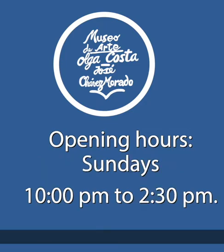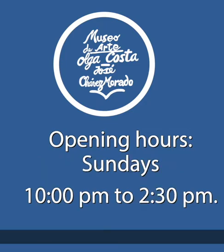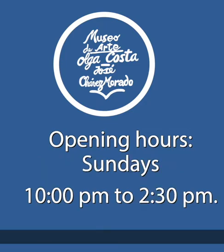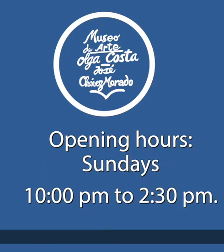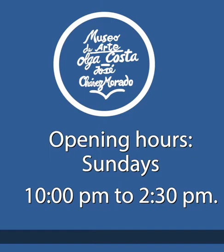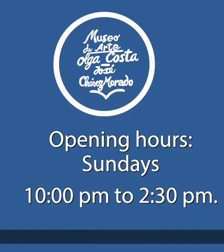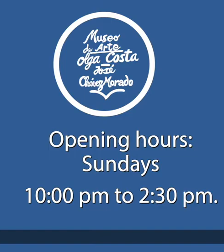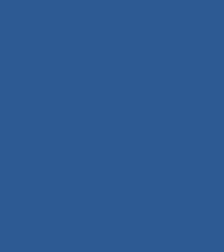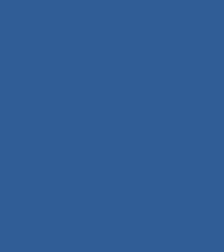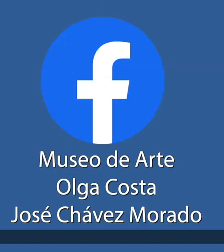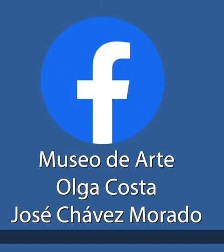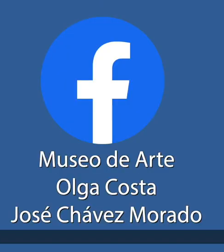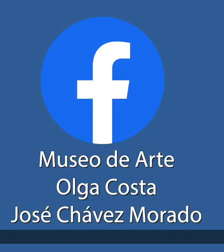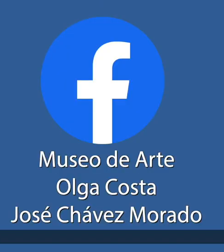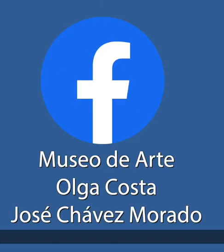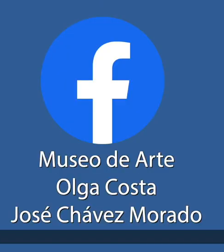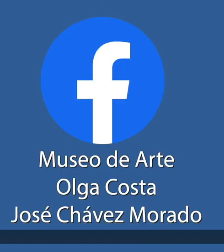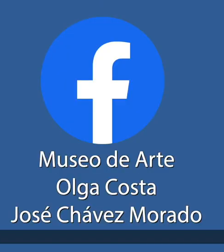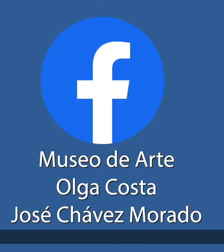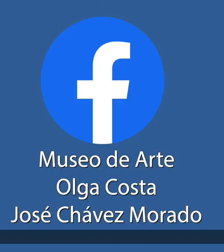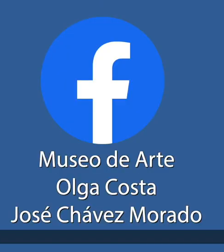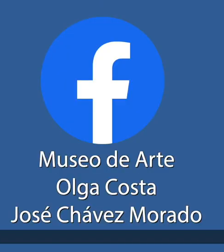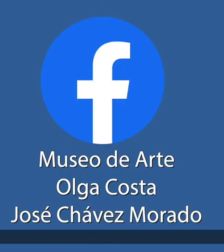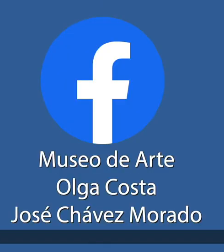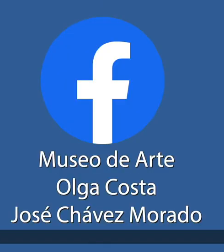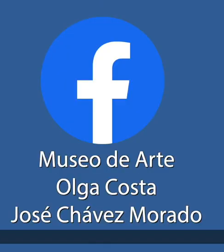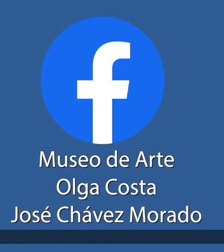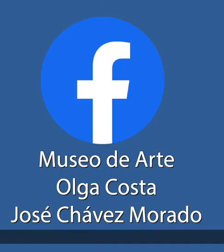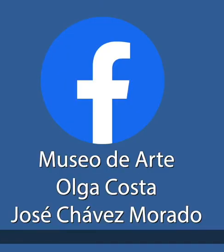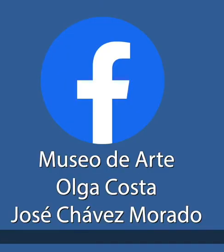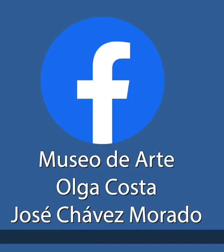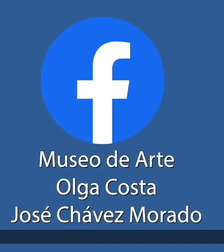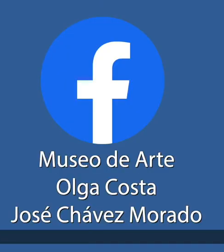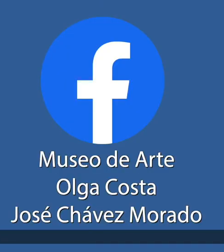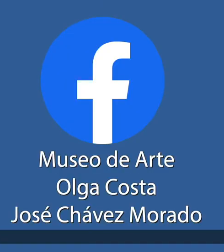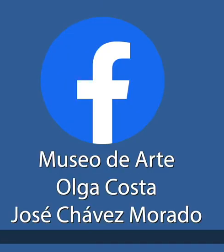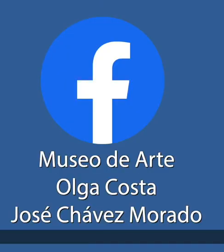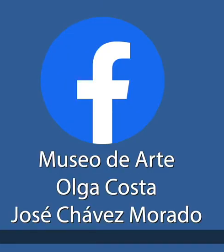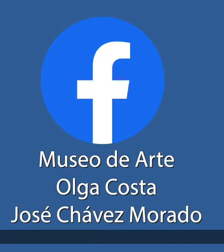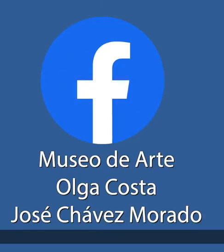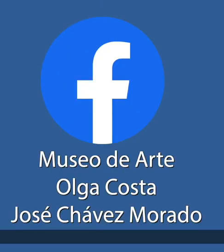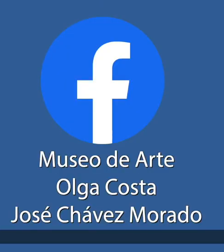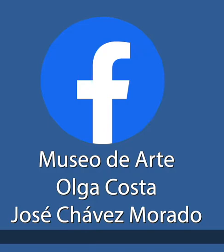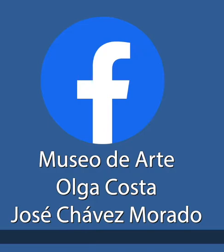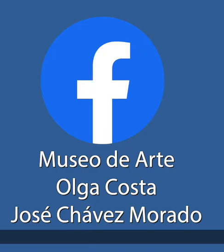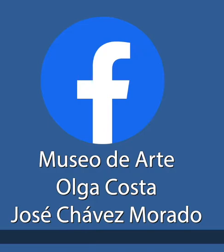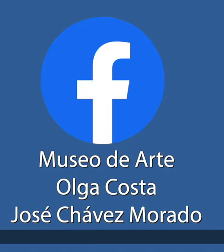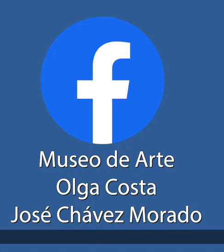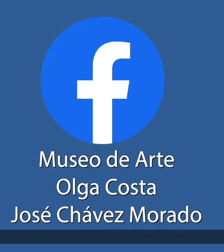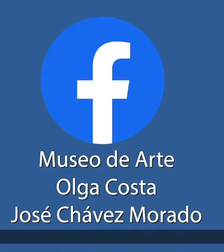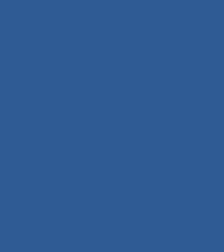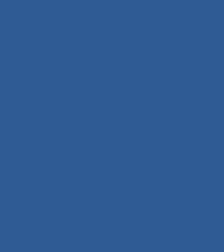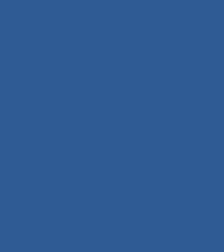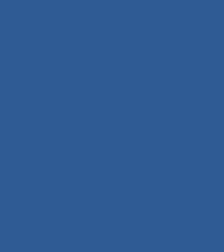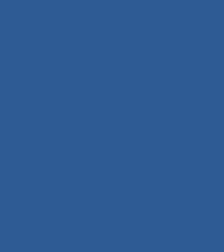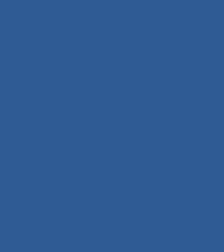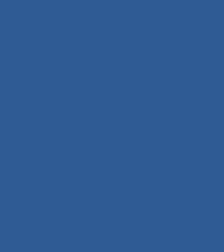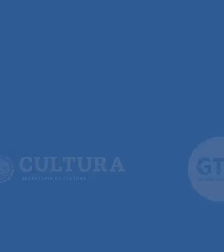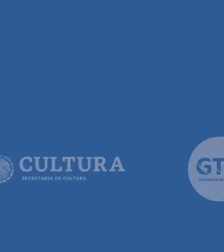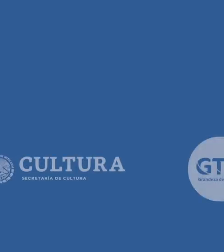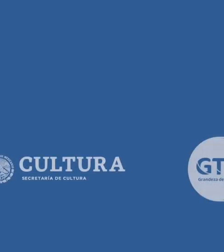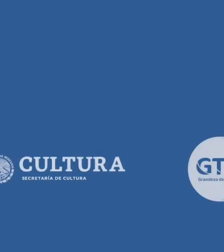2:30 p.m. Please visit our page on Facebook, Museo de Arte Olga Costa José Chávez Morado.